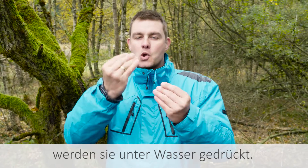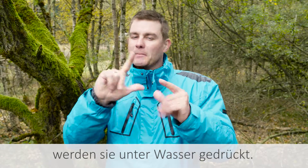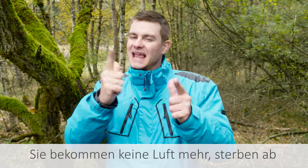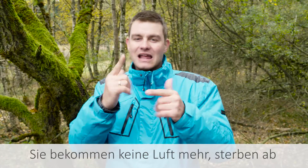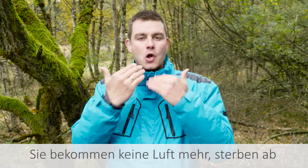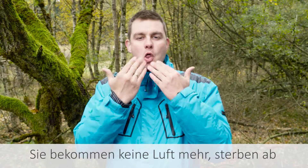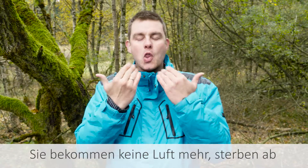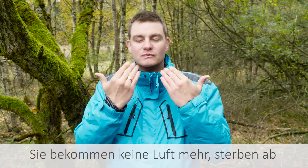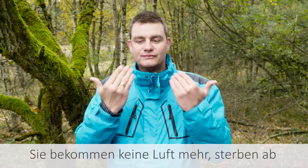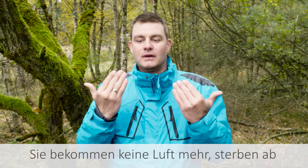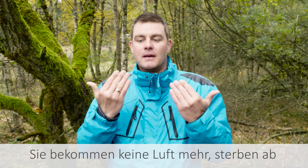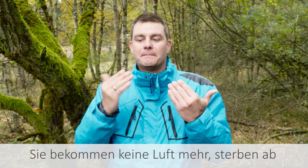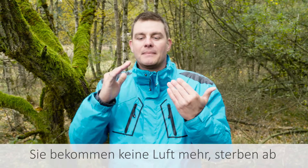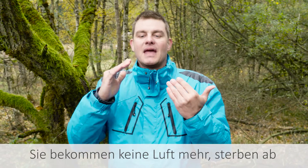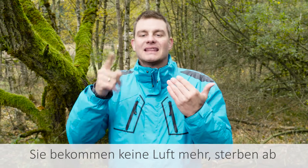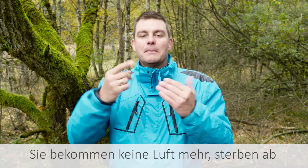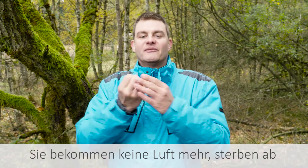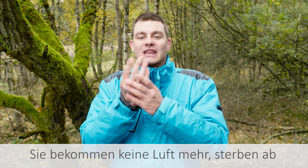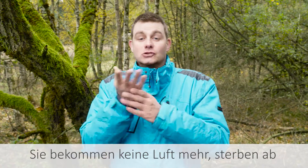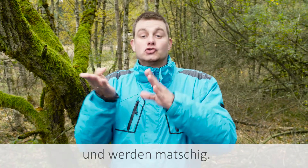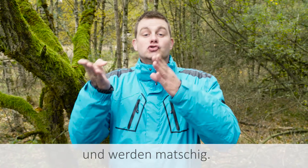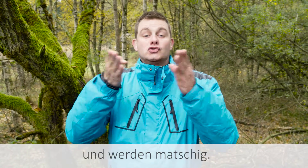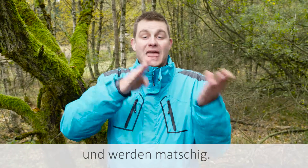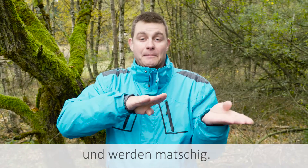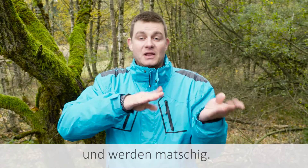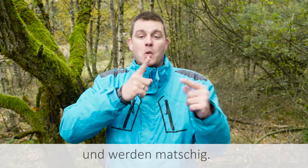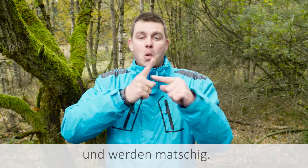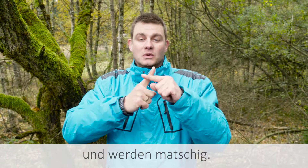Sie bekommen keine Luft mehr, sterben ab und werden matschig.